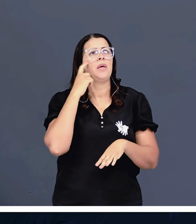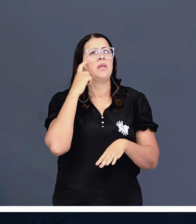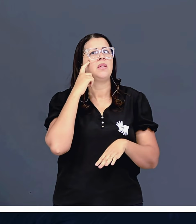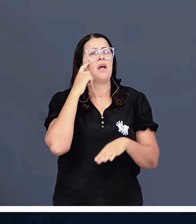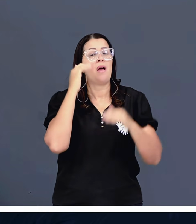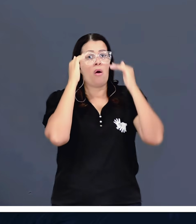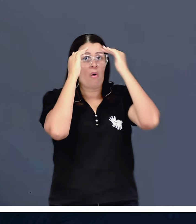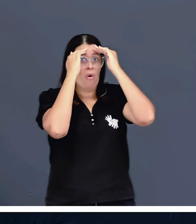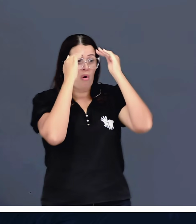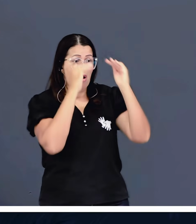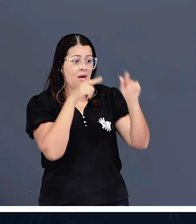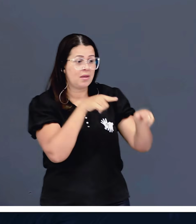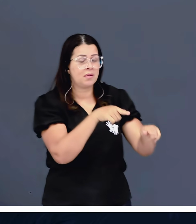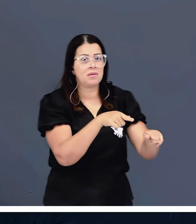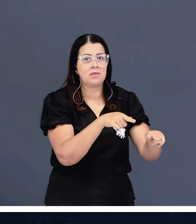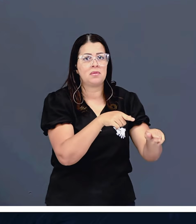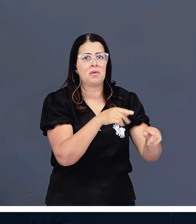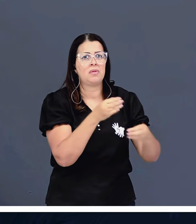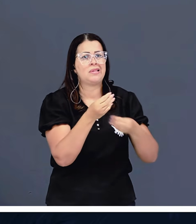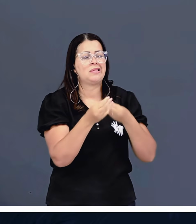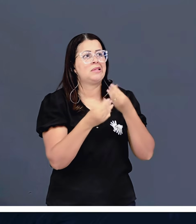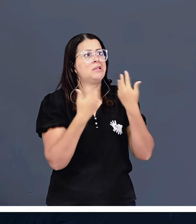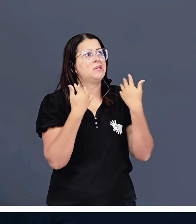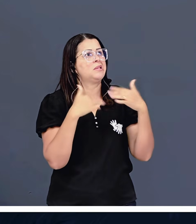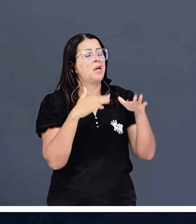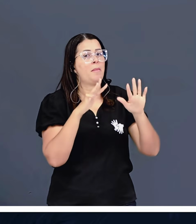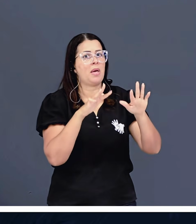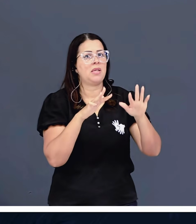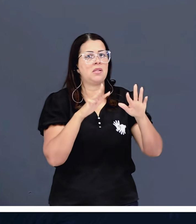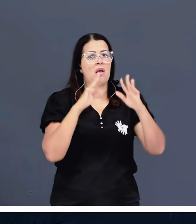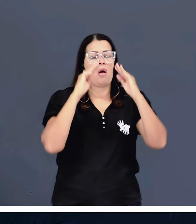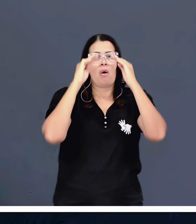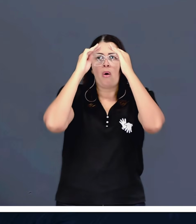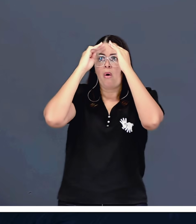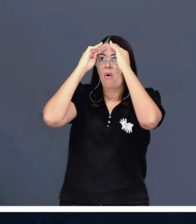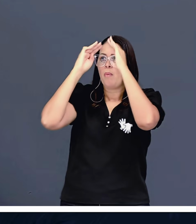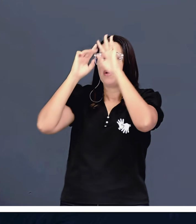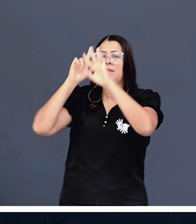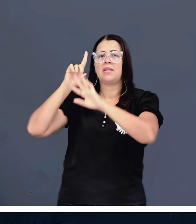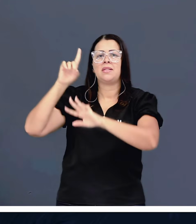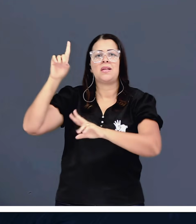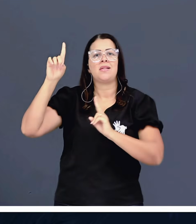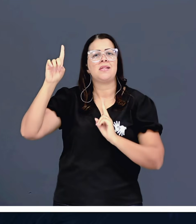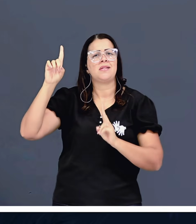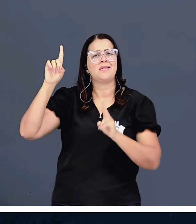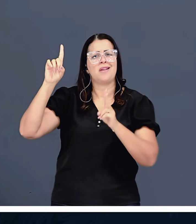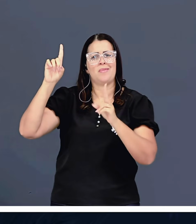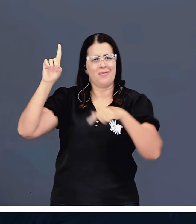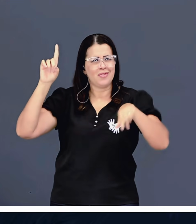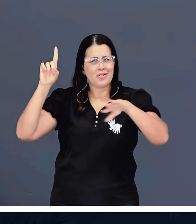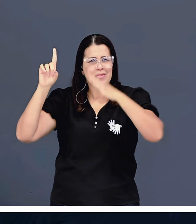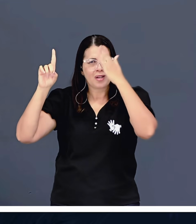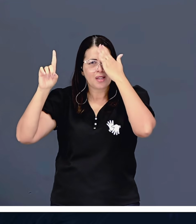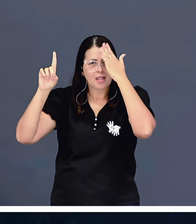indiscutível, mas a obediência é no Senhor. Quem está entendendo o que eu estou dizendo?